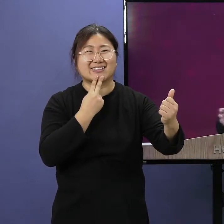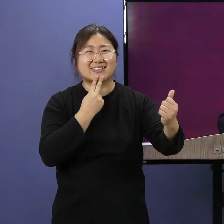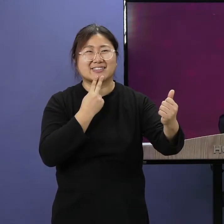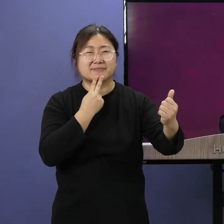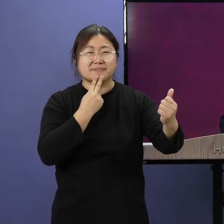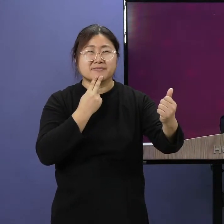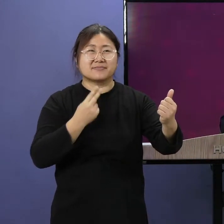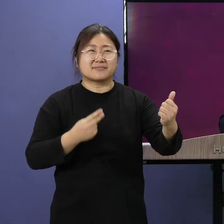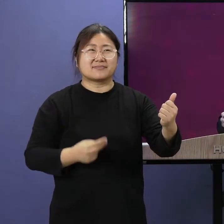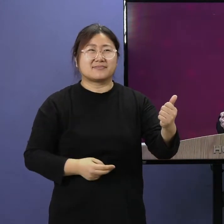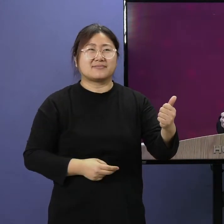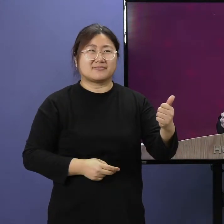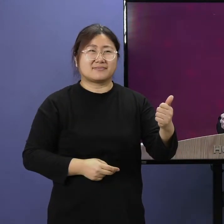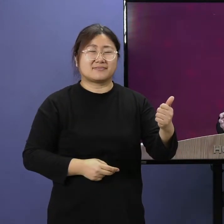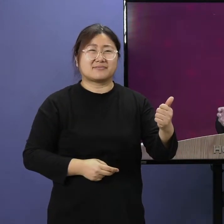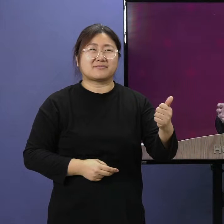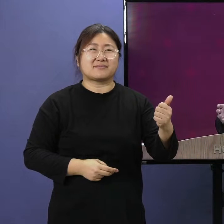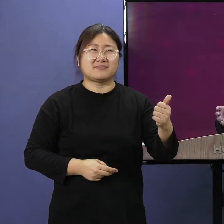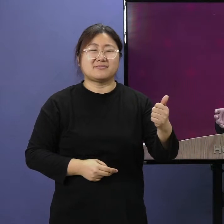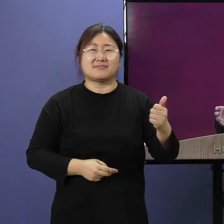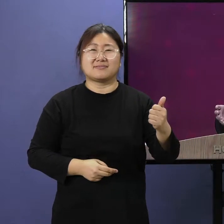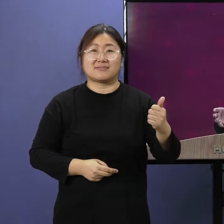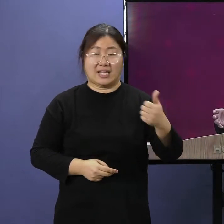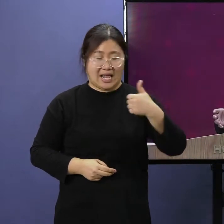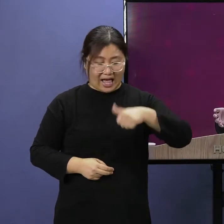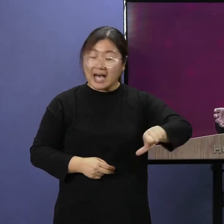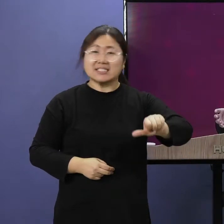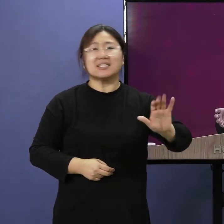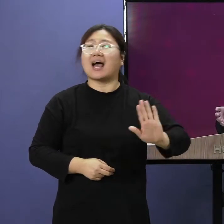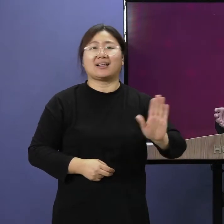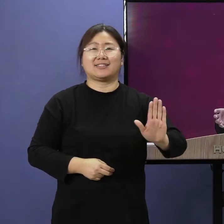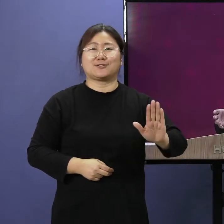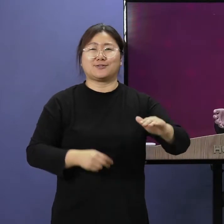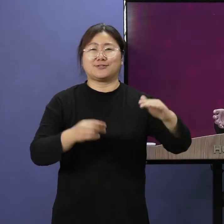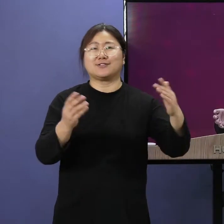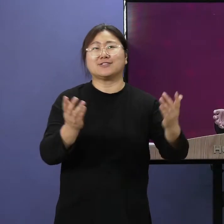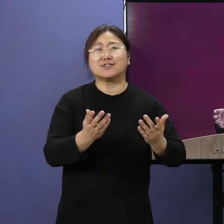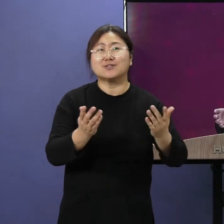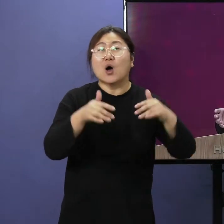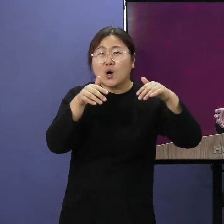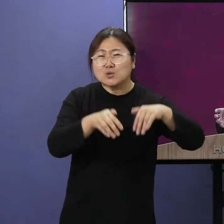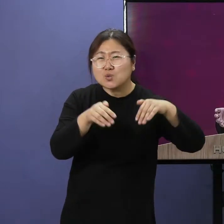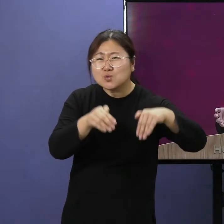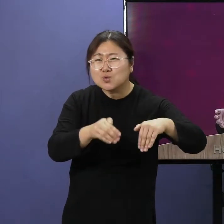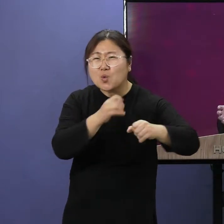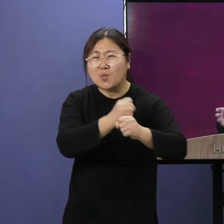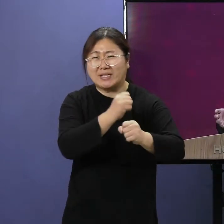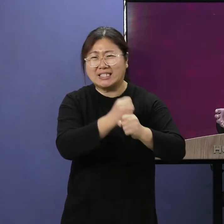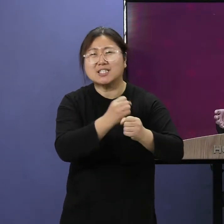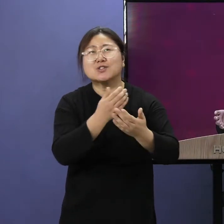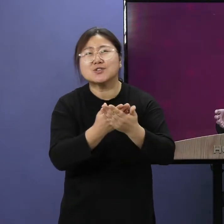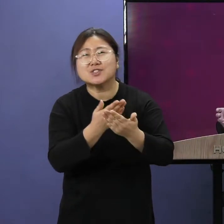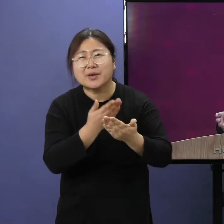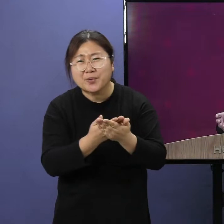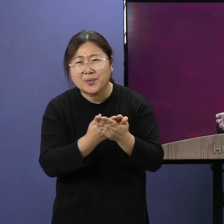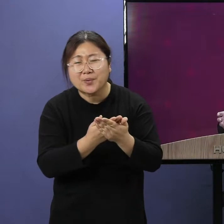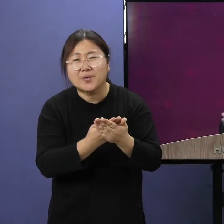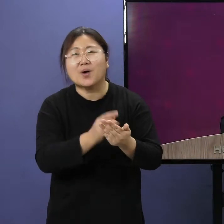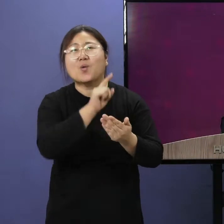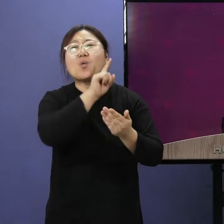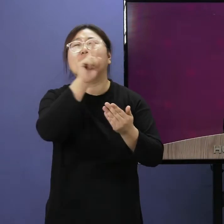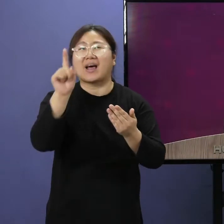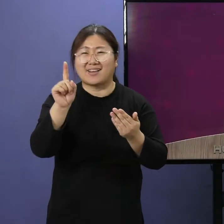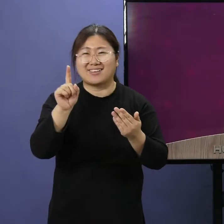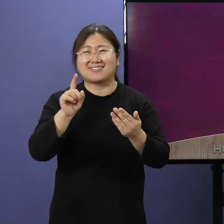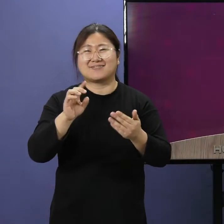됩니다. 무엇입니까? 품꾼, 종으로 삼아주세요. 이 결론을 이제 이야기해야 합니다.